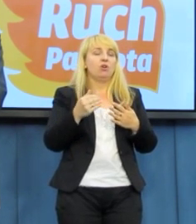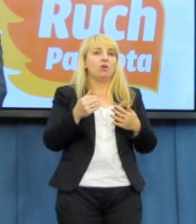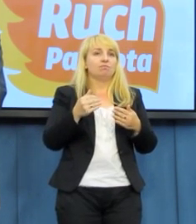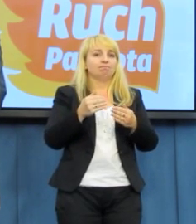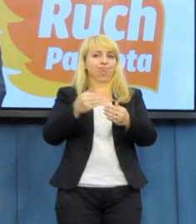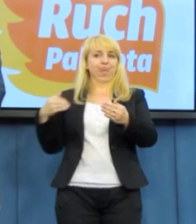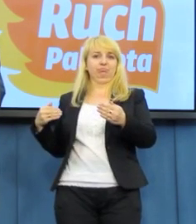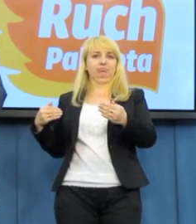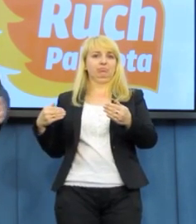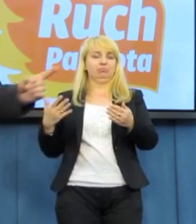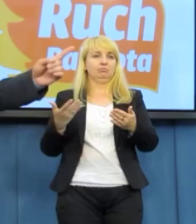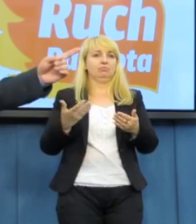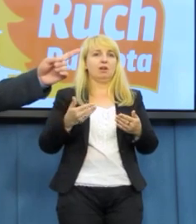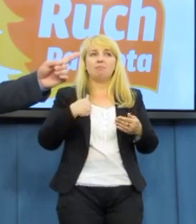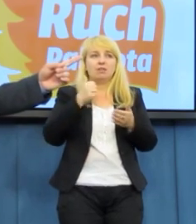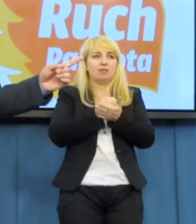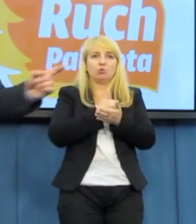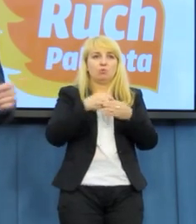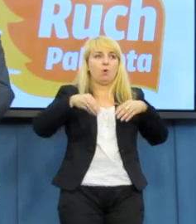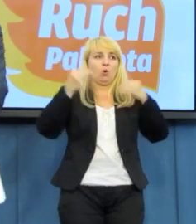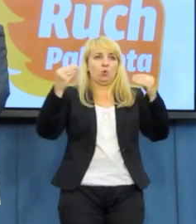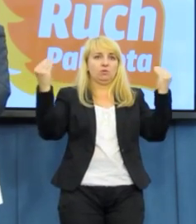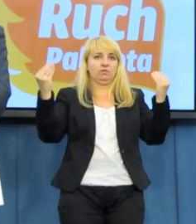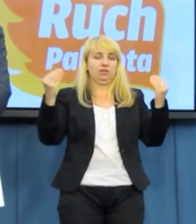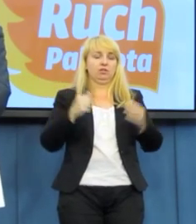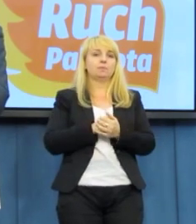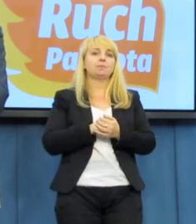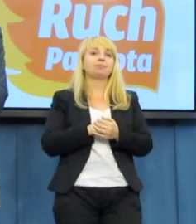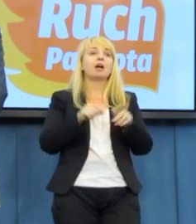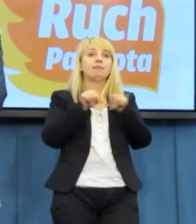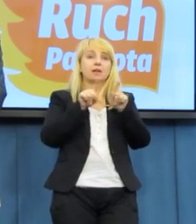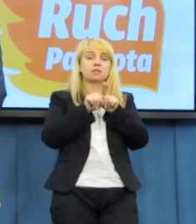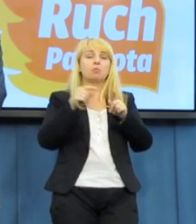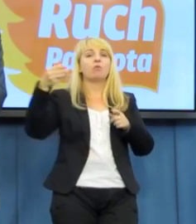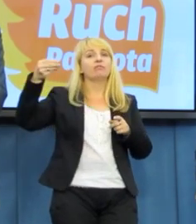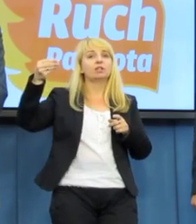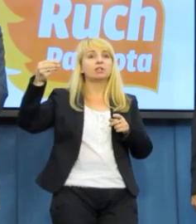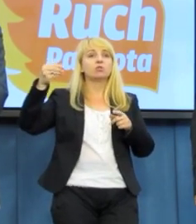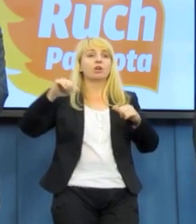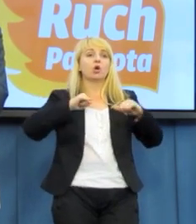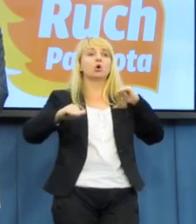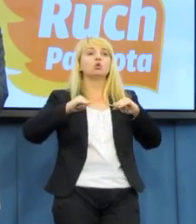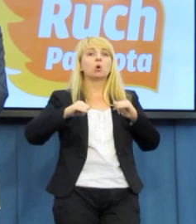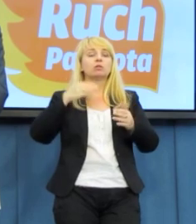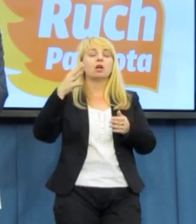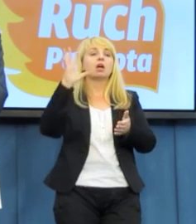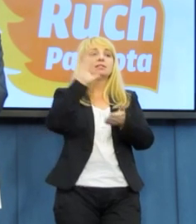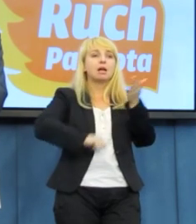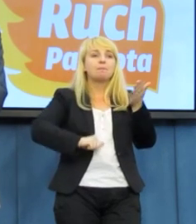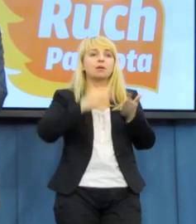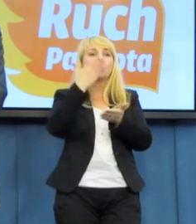wiadomo ile lat. Kolejna ważna sprawa odnośnie finansów. Rzeczywiście rząd zabiera ulgę na